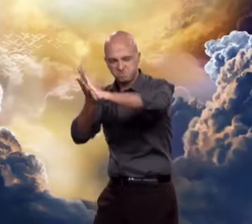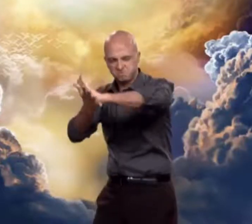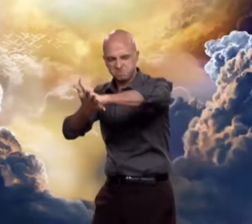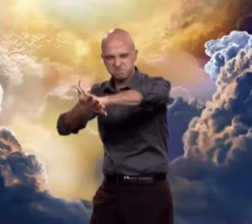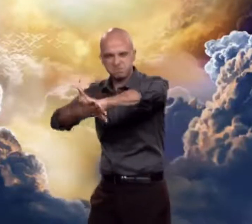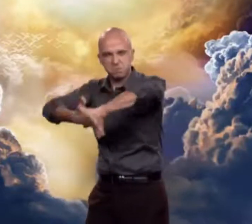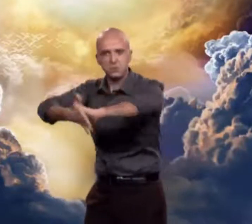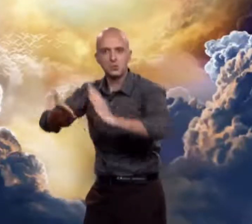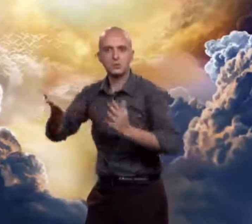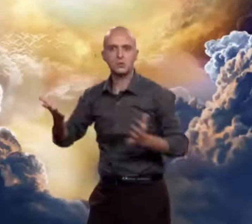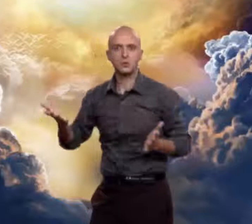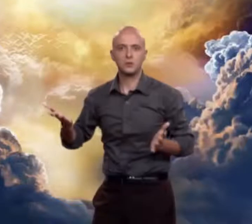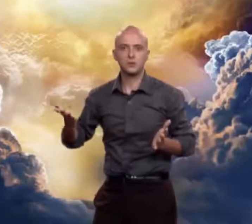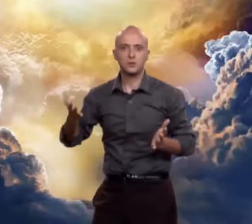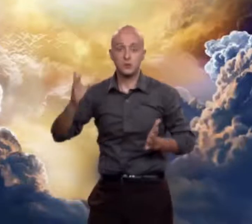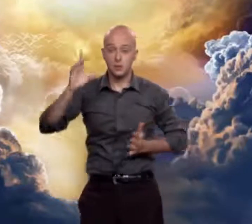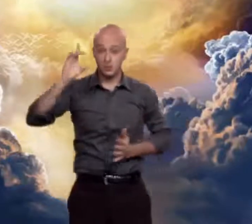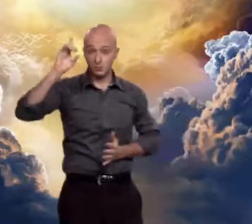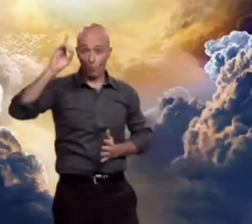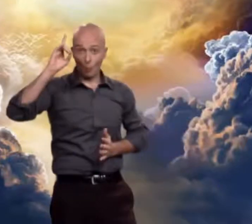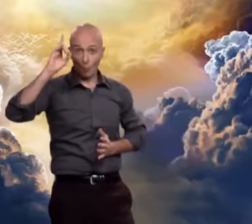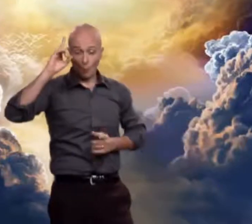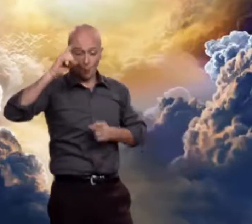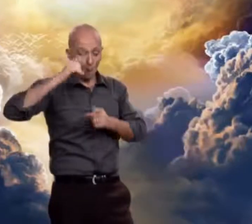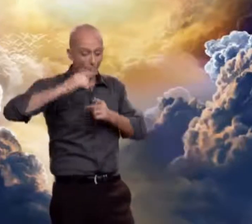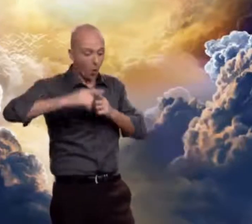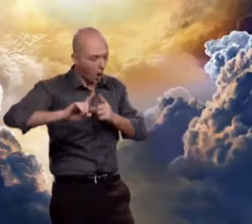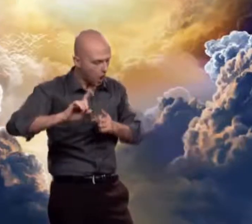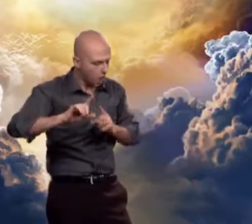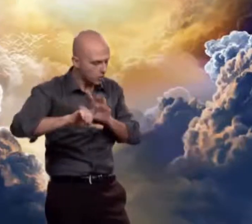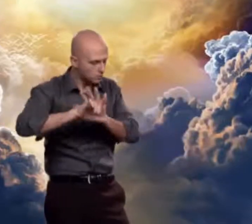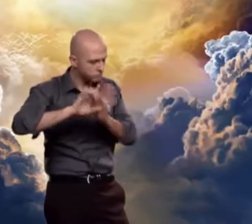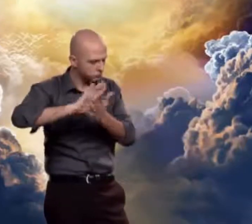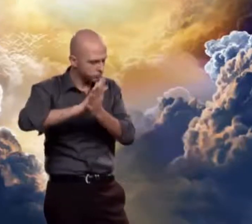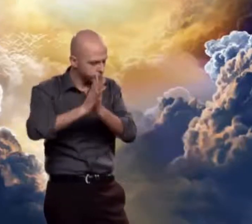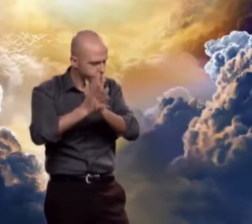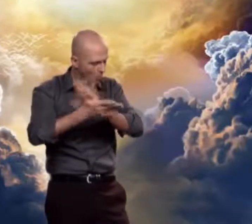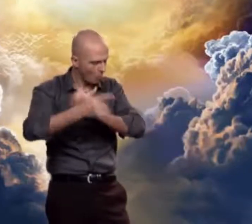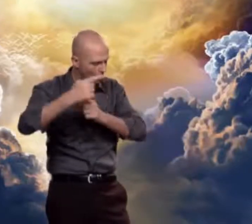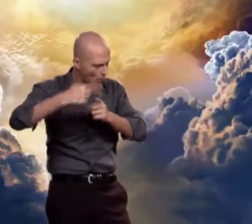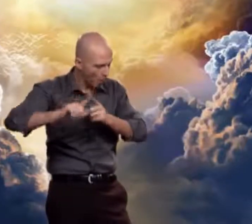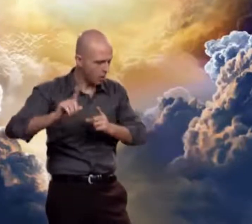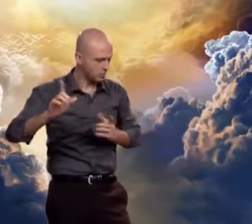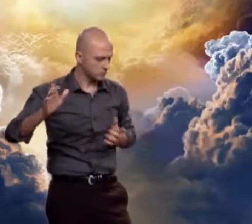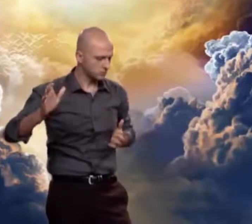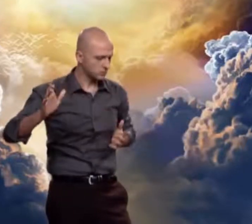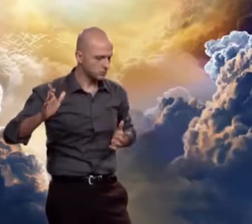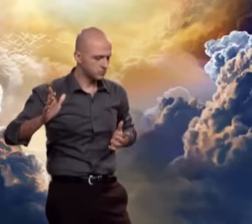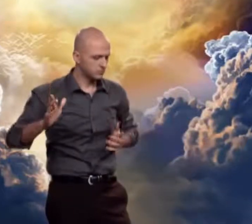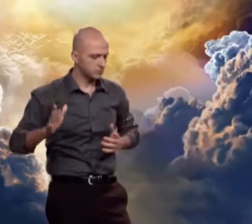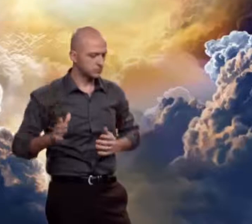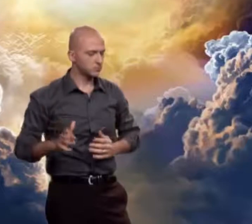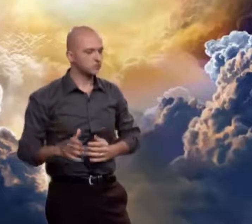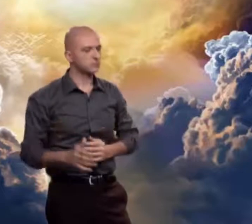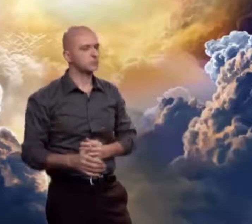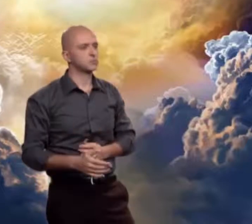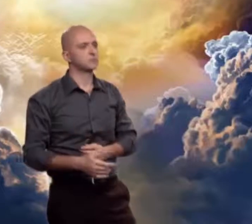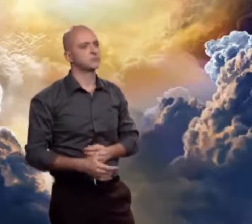céu. A atitude de Satanás ainda inspira a rebelião na terra entre os desobedientes. Assim como